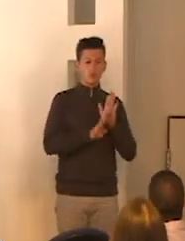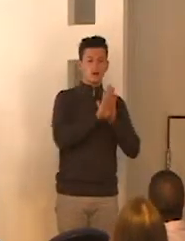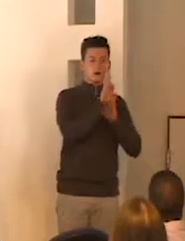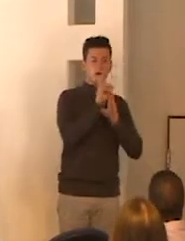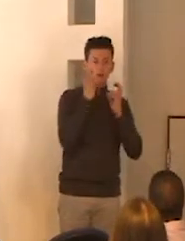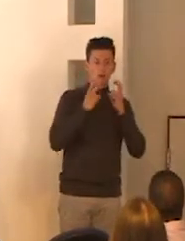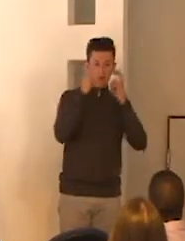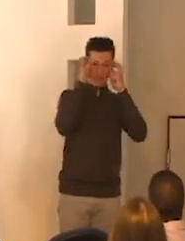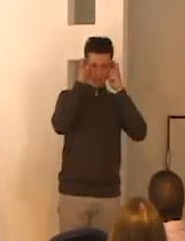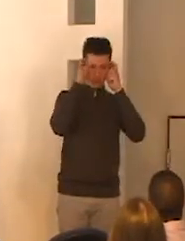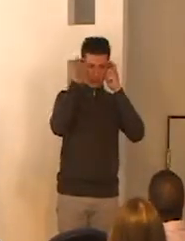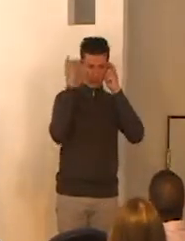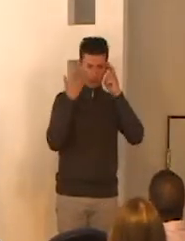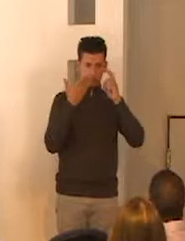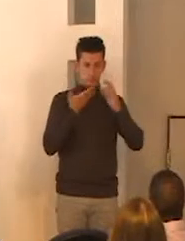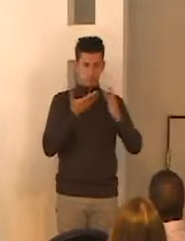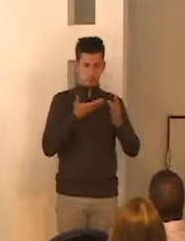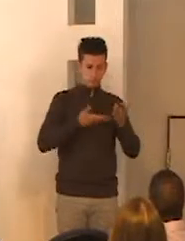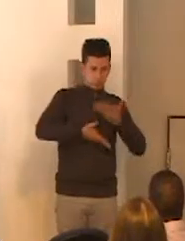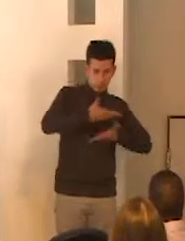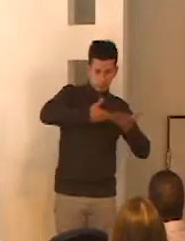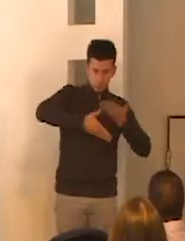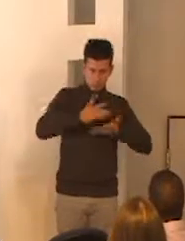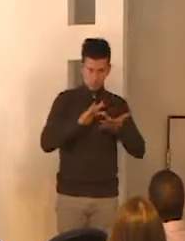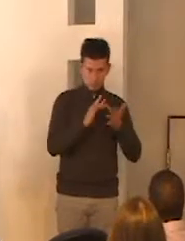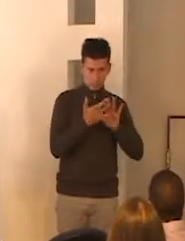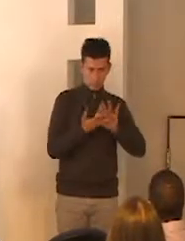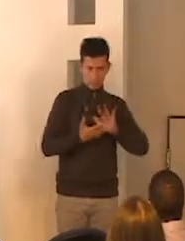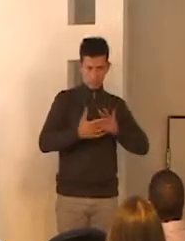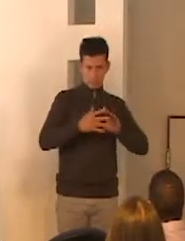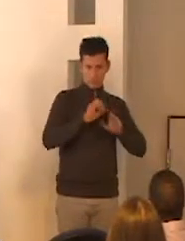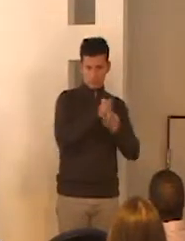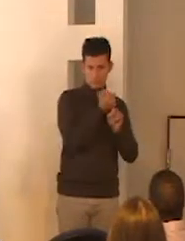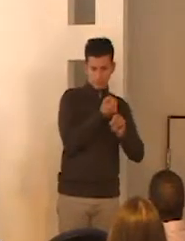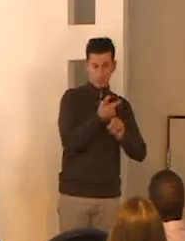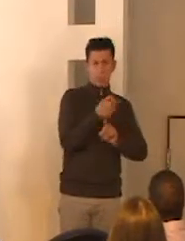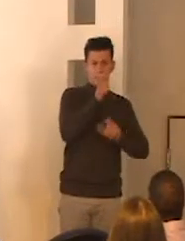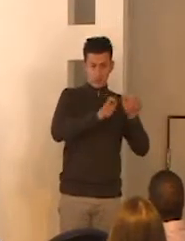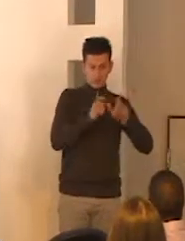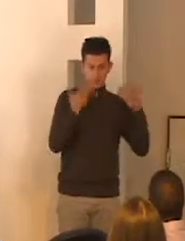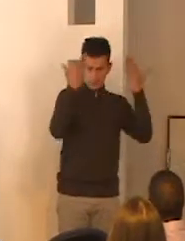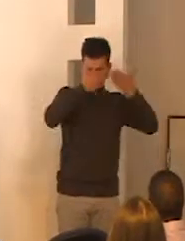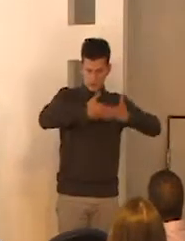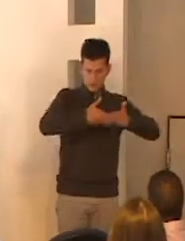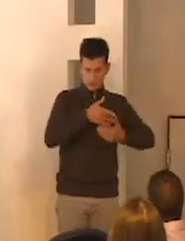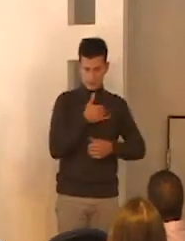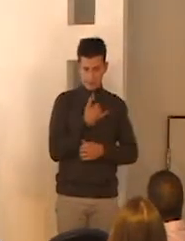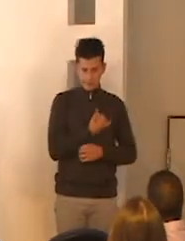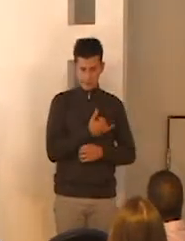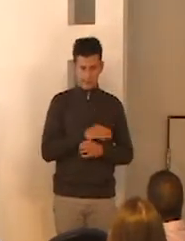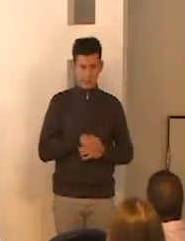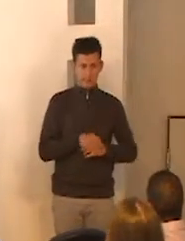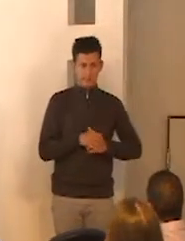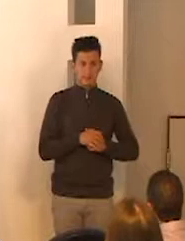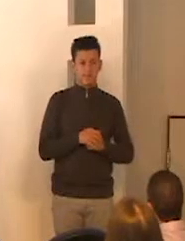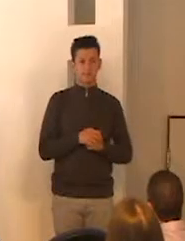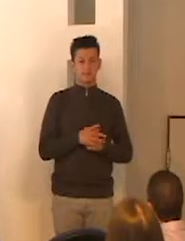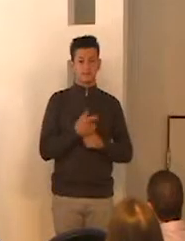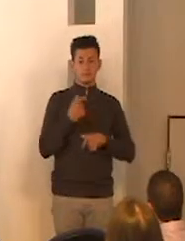desarrollos de interacción social de las personas con discapacidad. Las personas